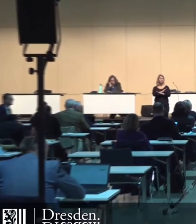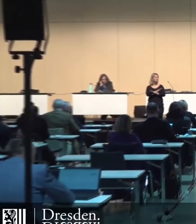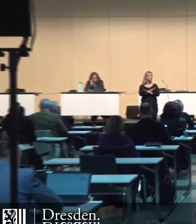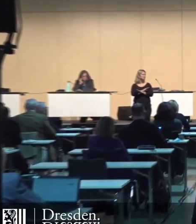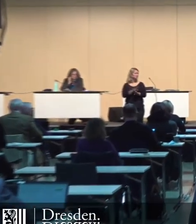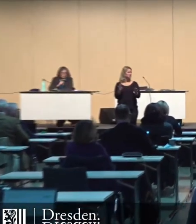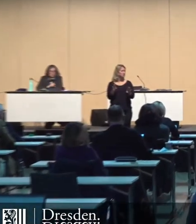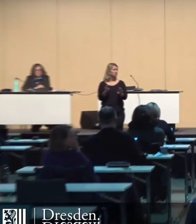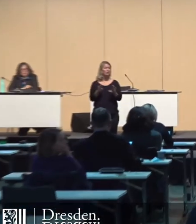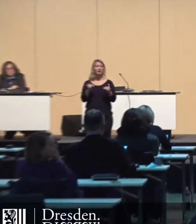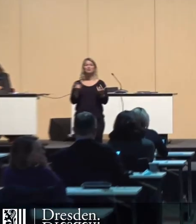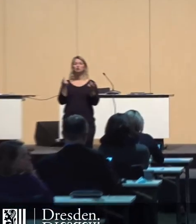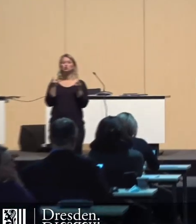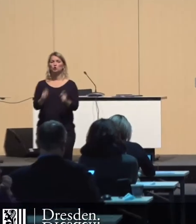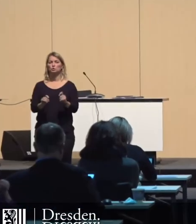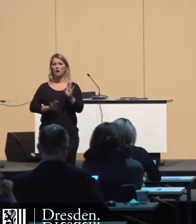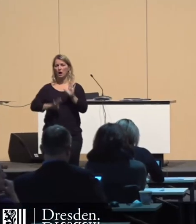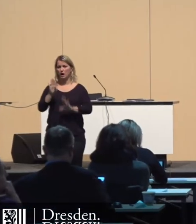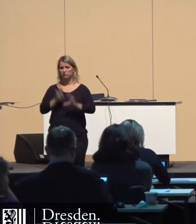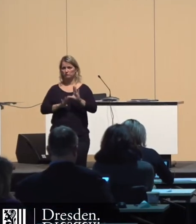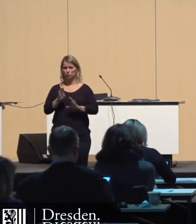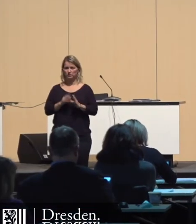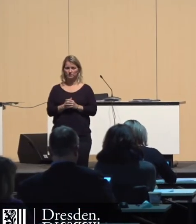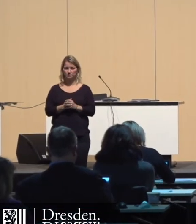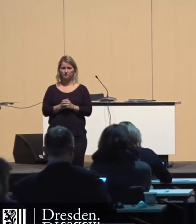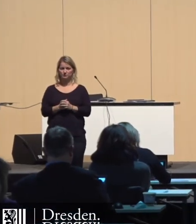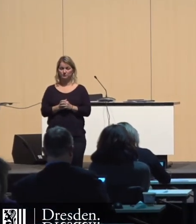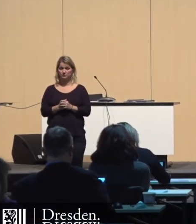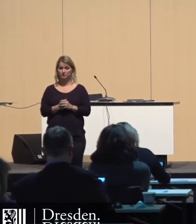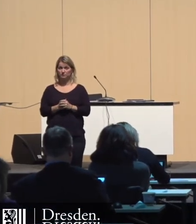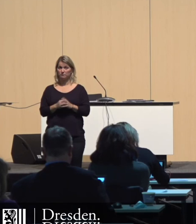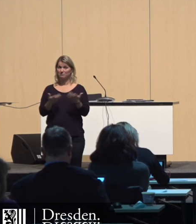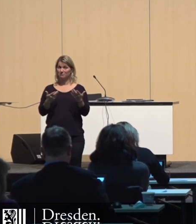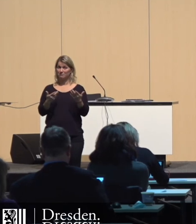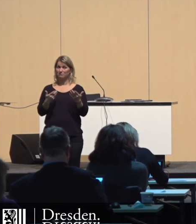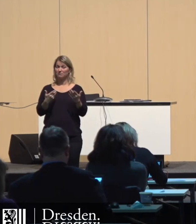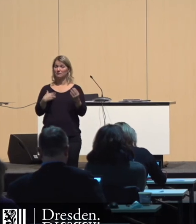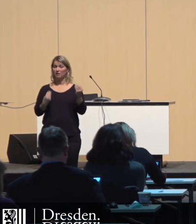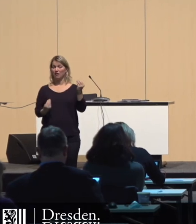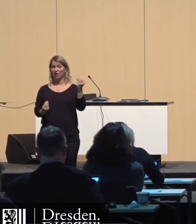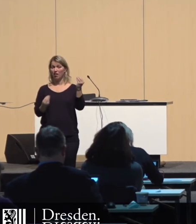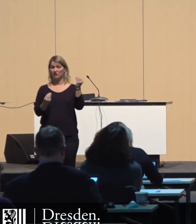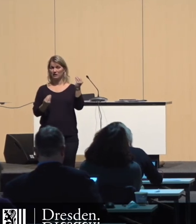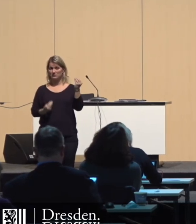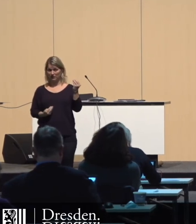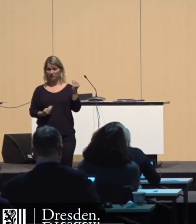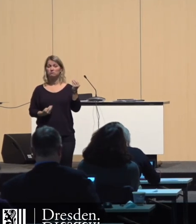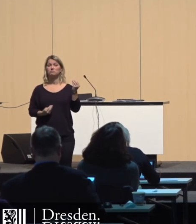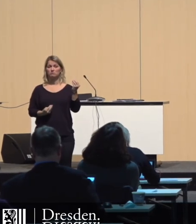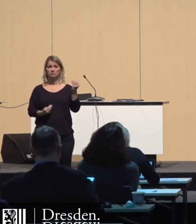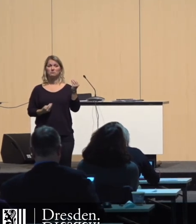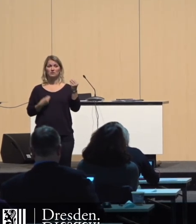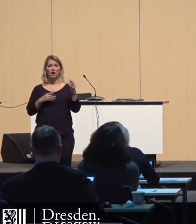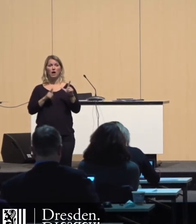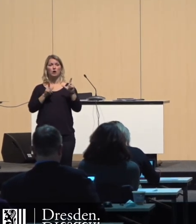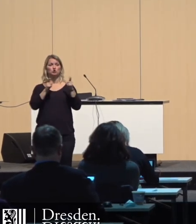wir jetzt zur Schlussabstimmung. Wer dem so ergänzten federführenden Ausschussbericht